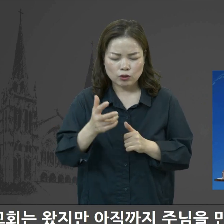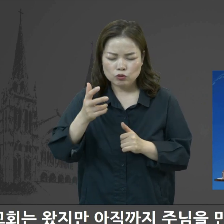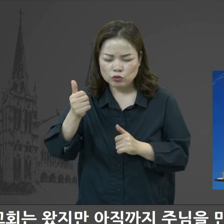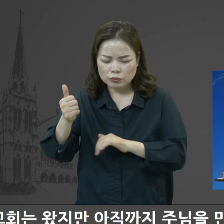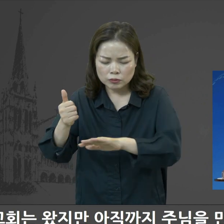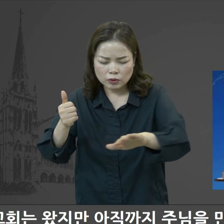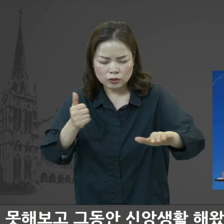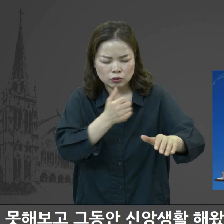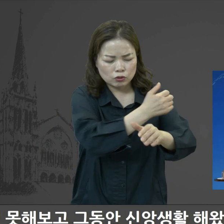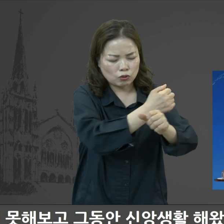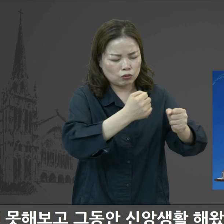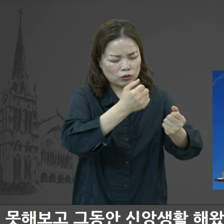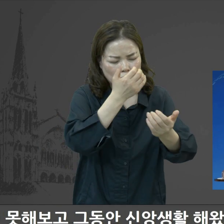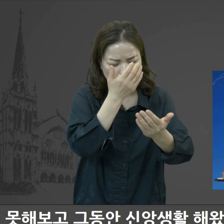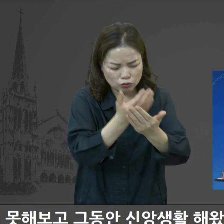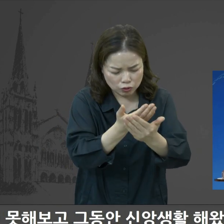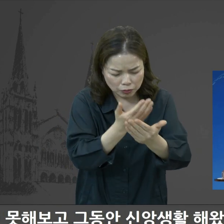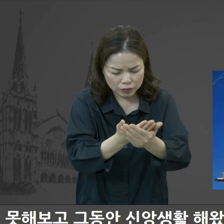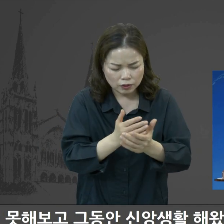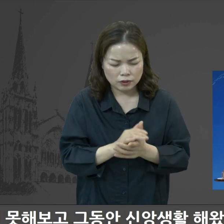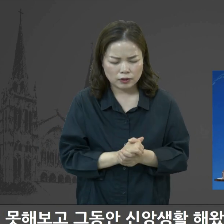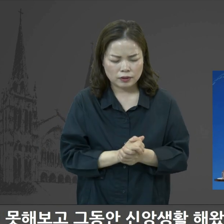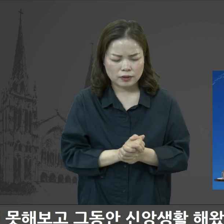주님, 저를 용서해 주십시오.